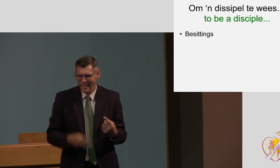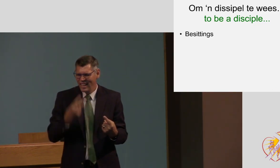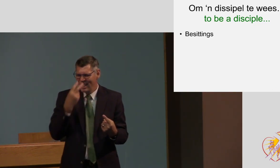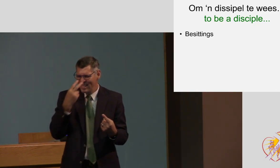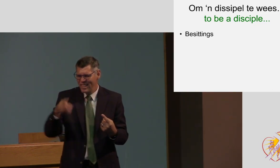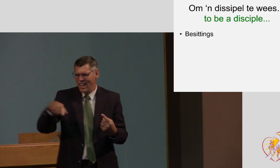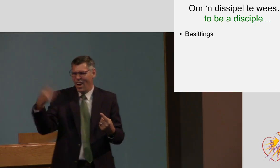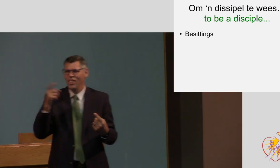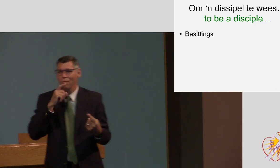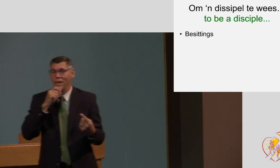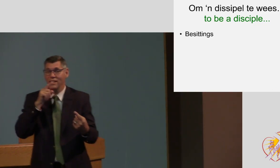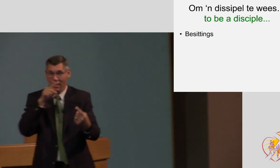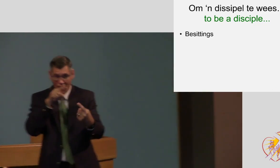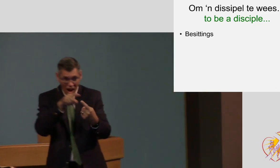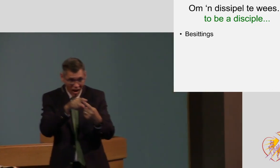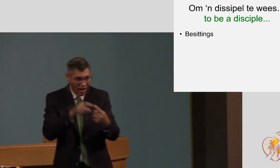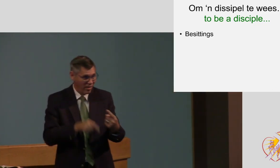Sien ek ander mense raak?